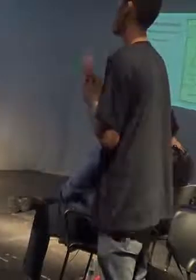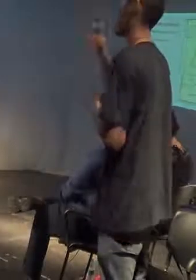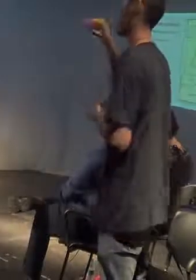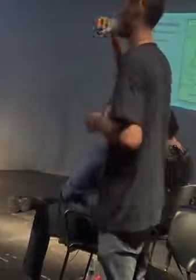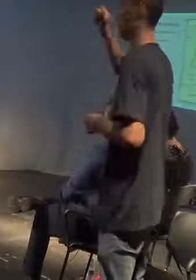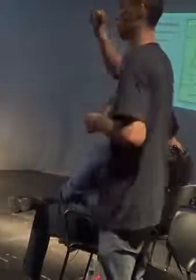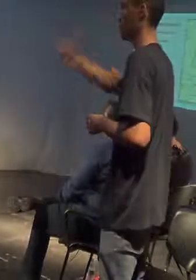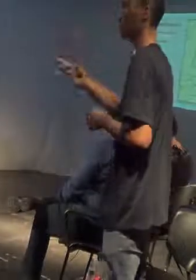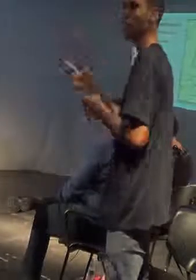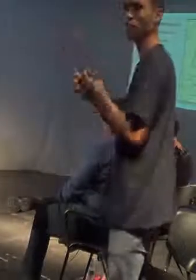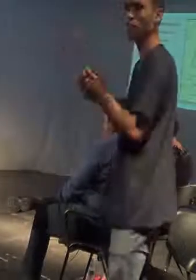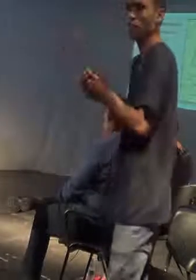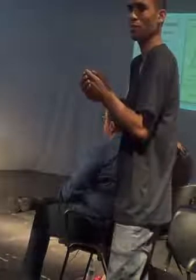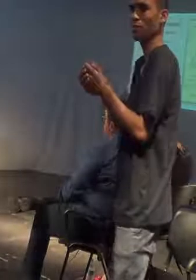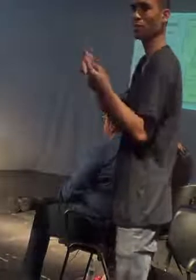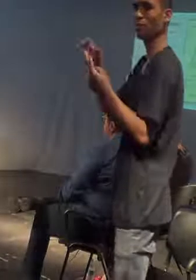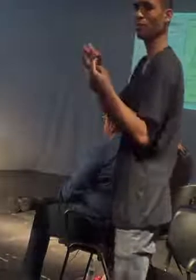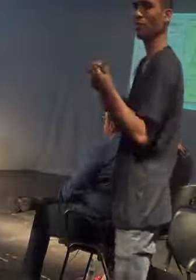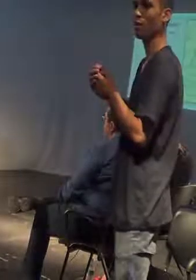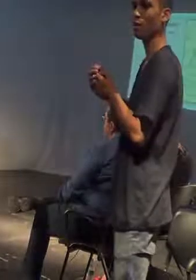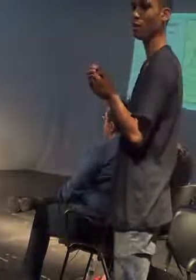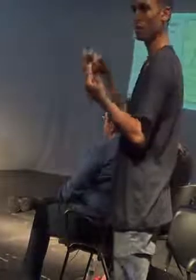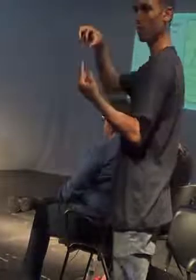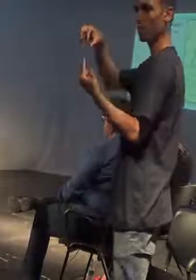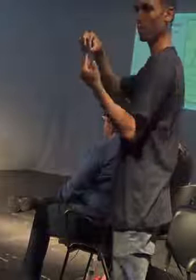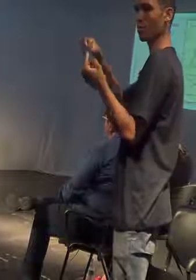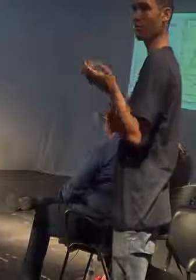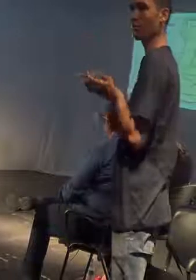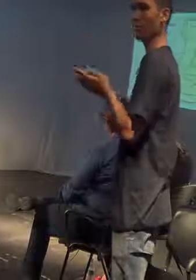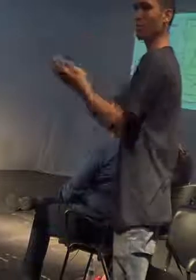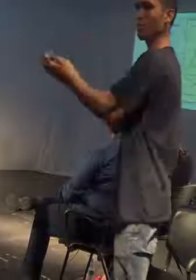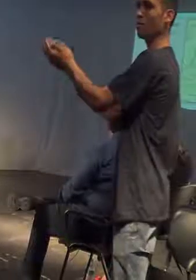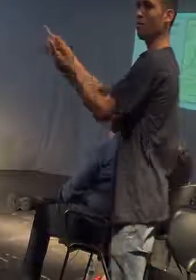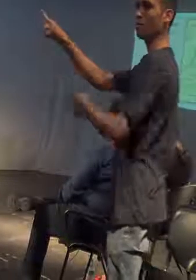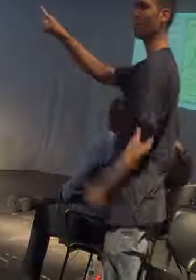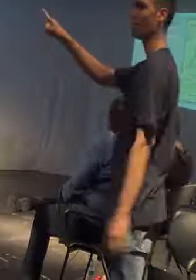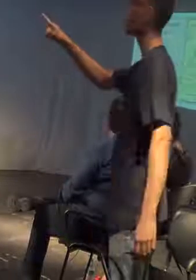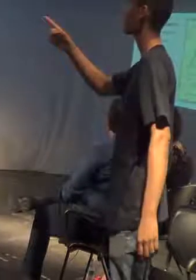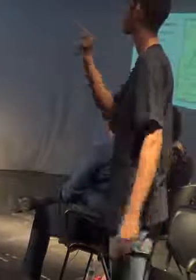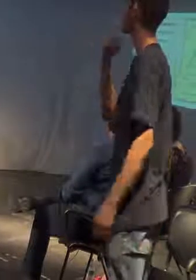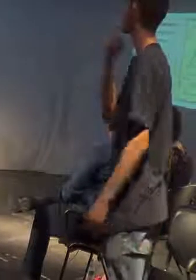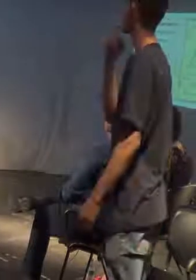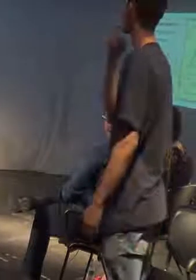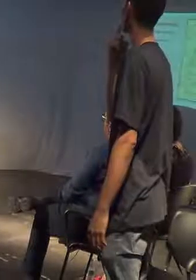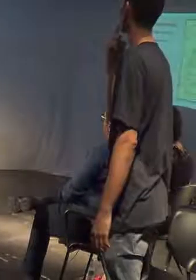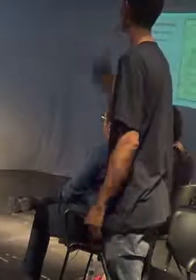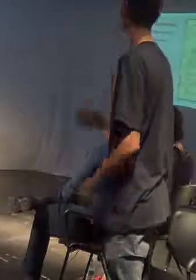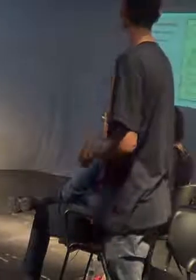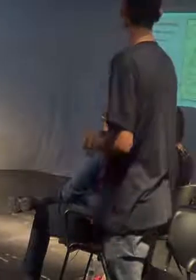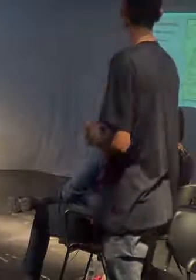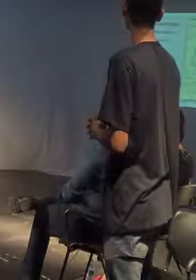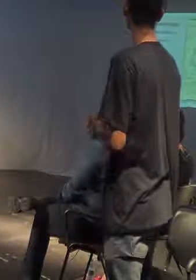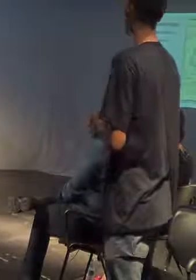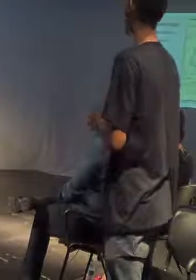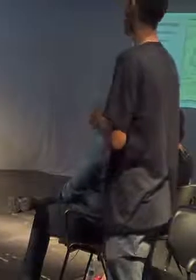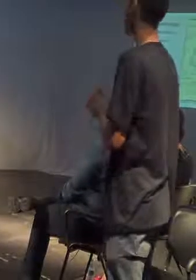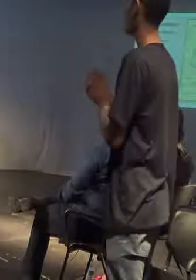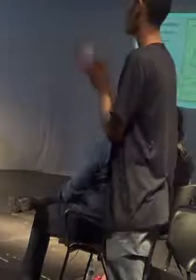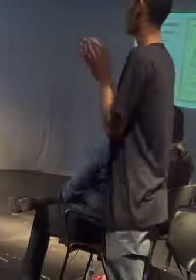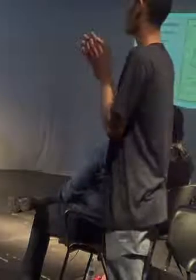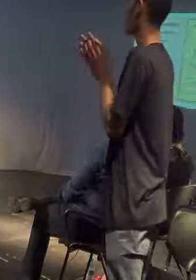porto otorgado a alguém para tomar conta, ele começou nessa data. Francisco Borges de Barros tem um livro chamado Ilhéus,